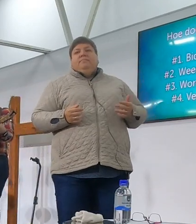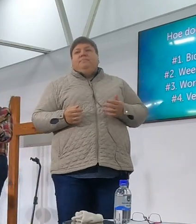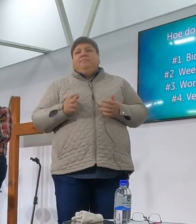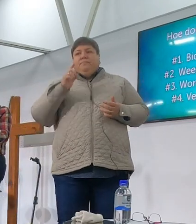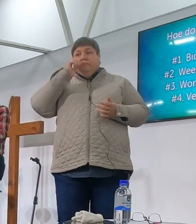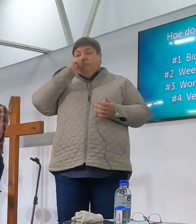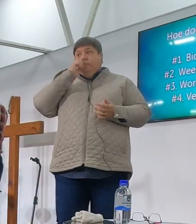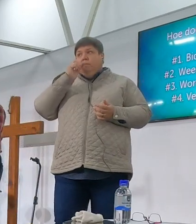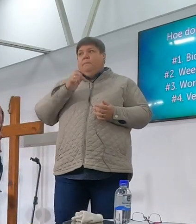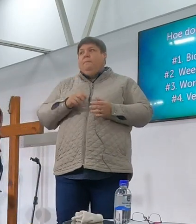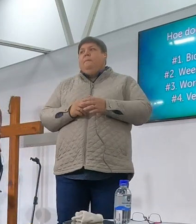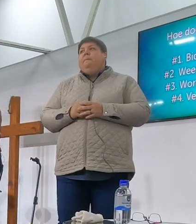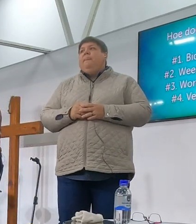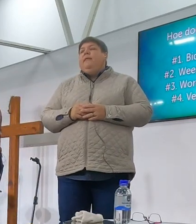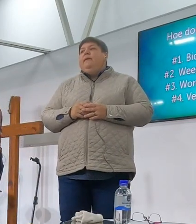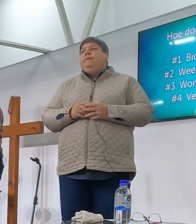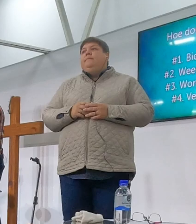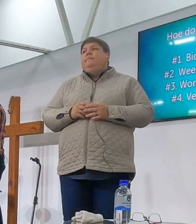eie oë?